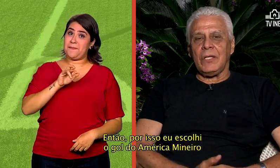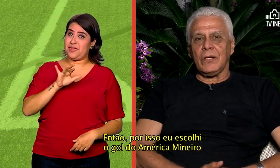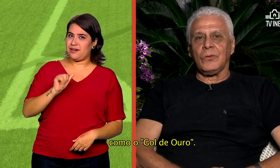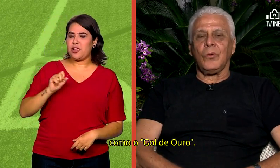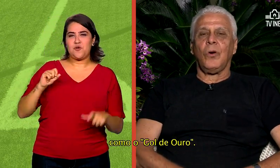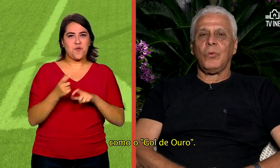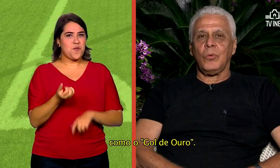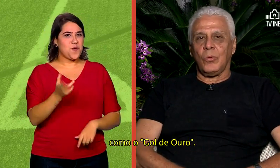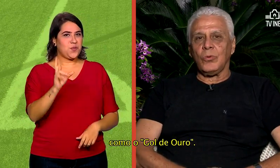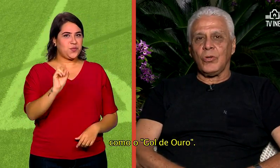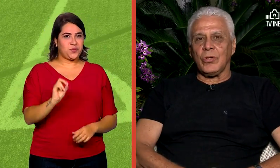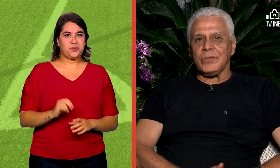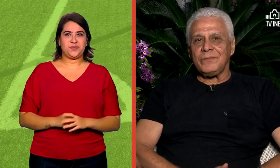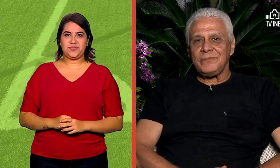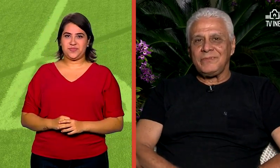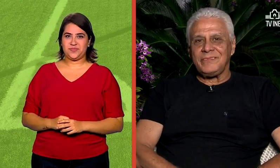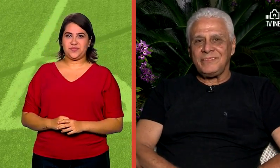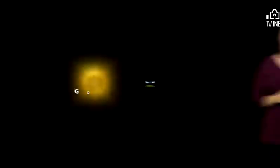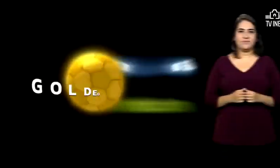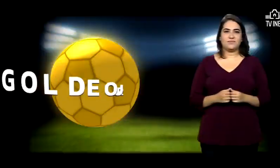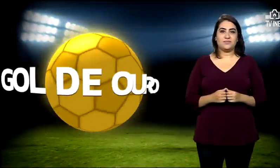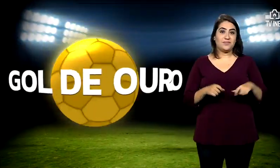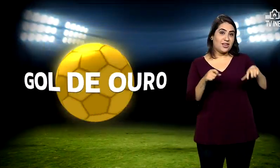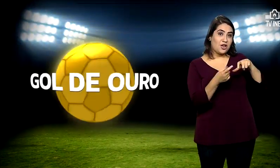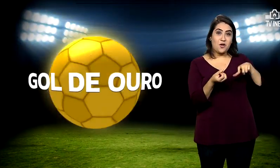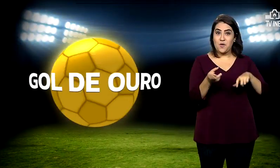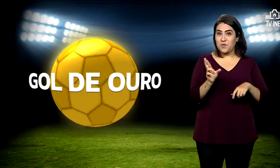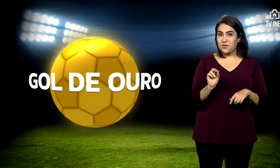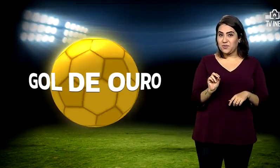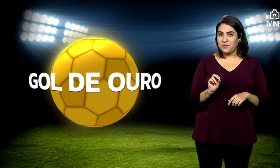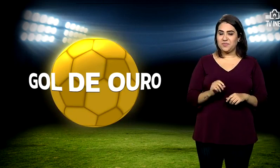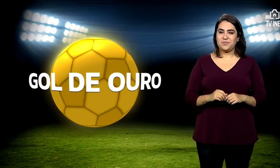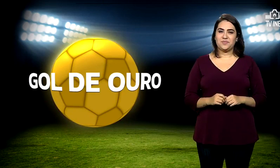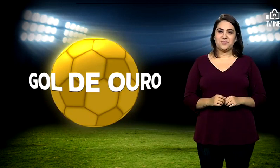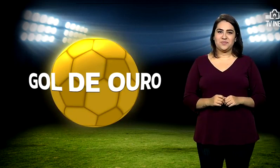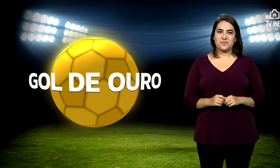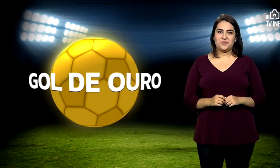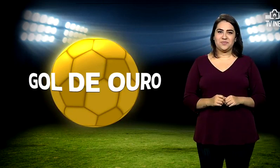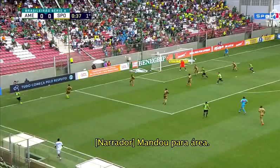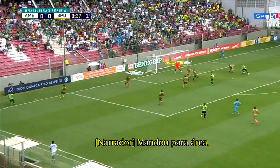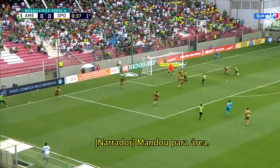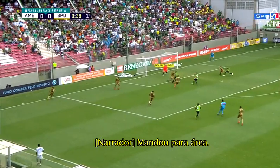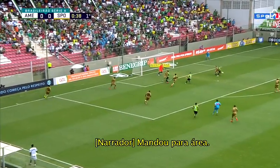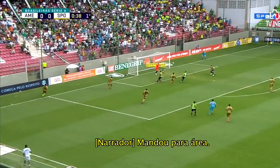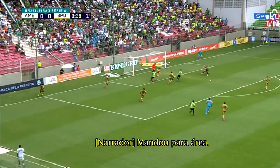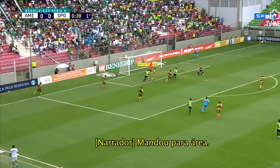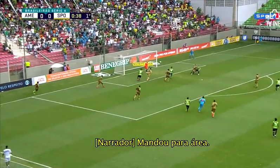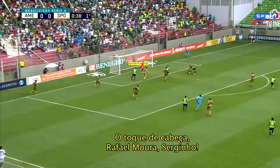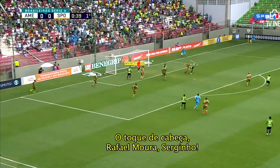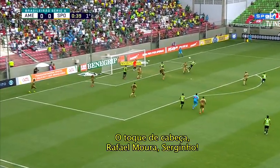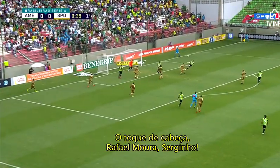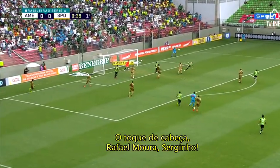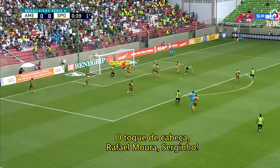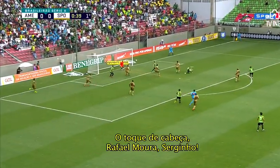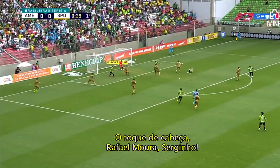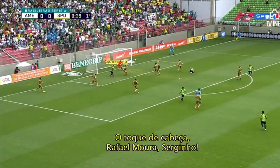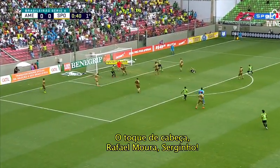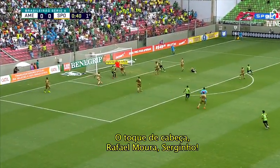Mineiro como o gol de ouro. Gol de ouro. Mandou para a área. O toque de